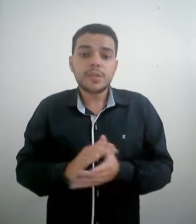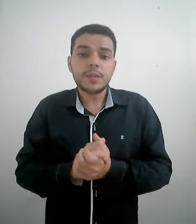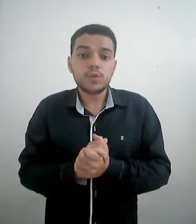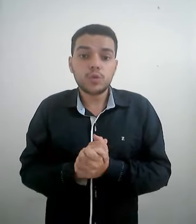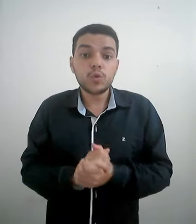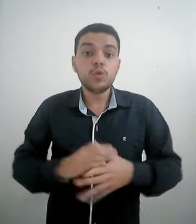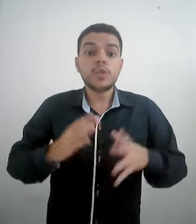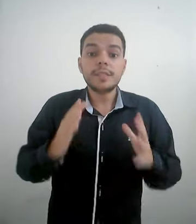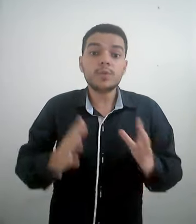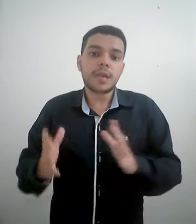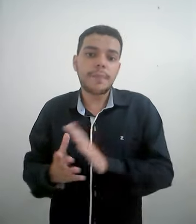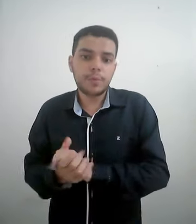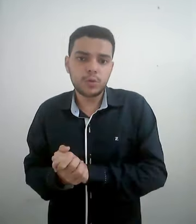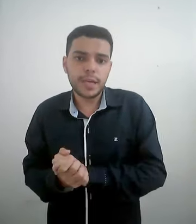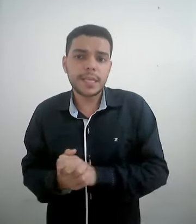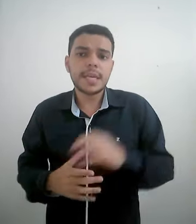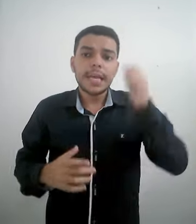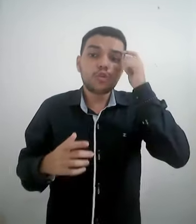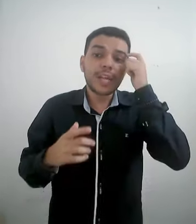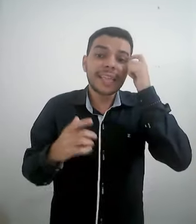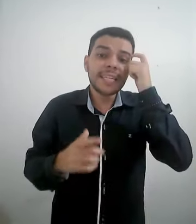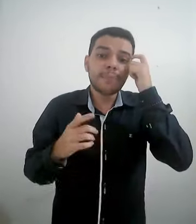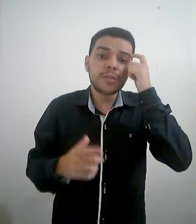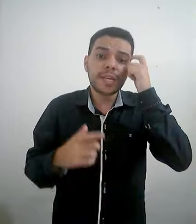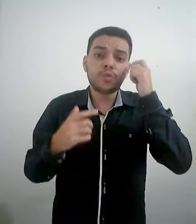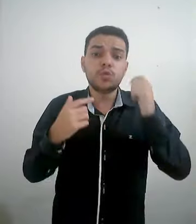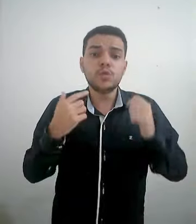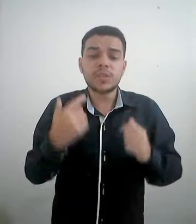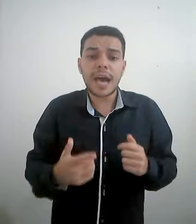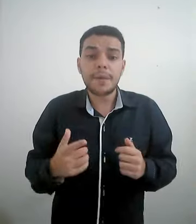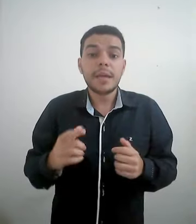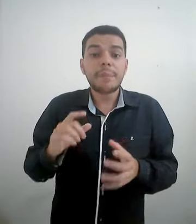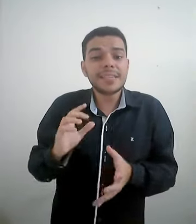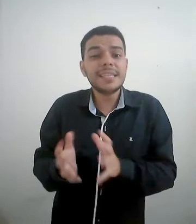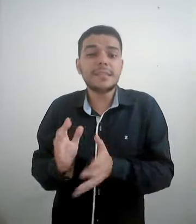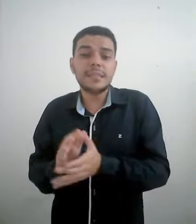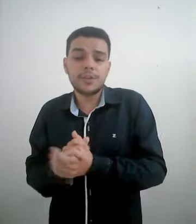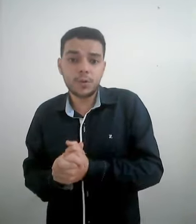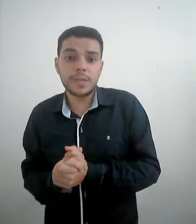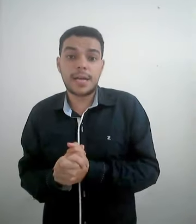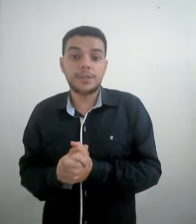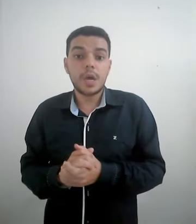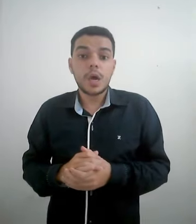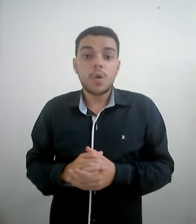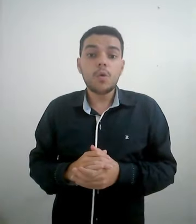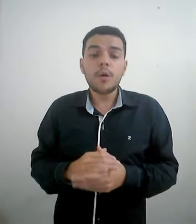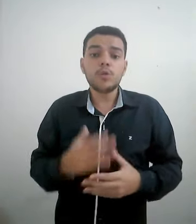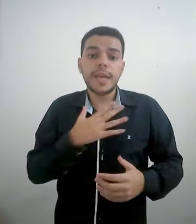70% dos surdos não sabem português e só 30% dos surdos sabem, mas ainda assim têm dificuldades. O